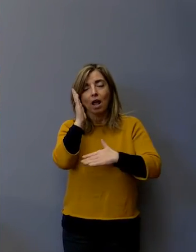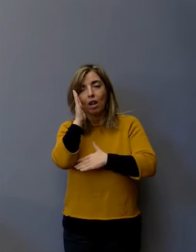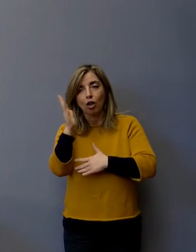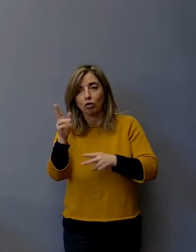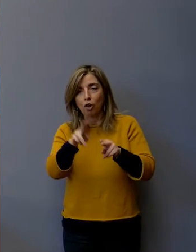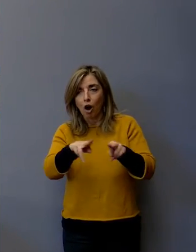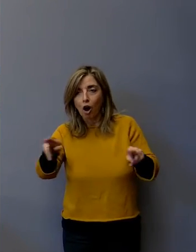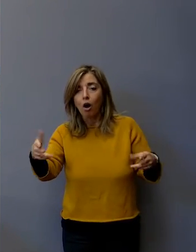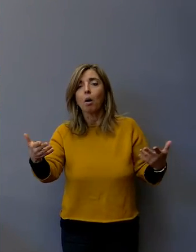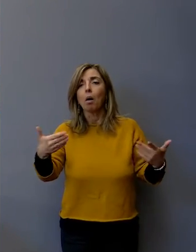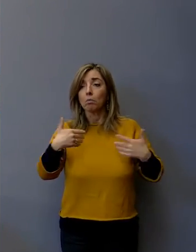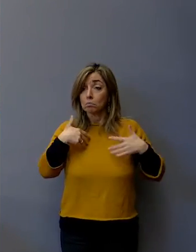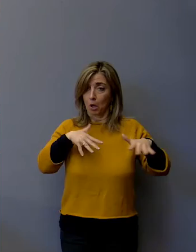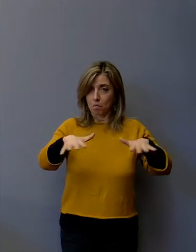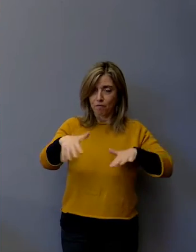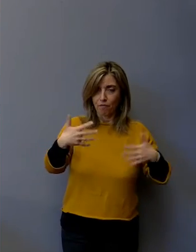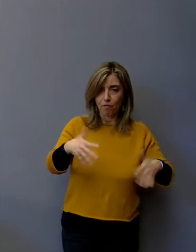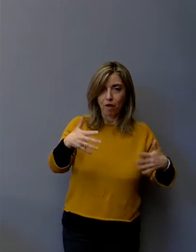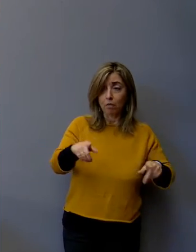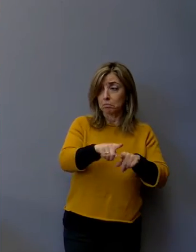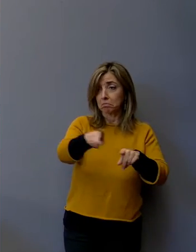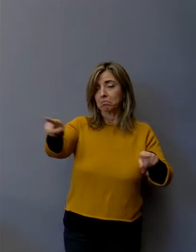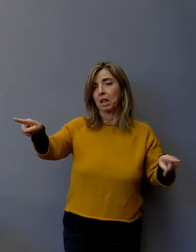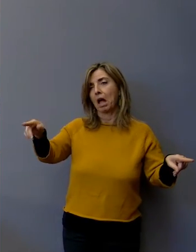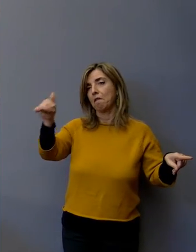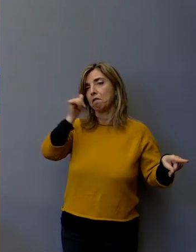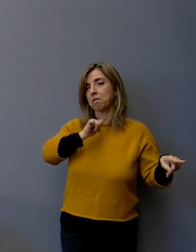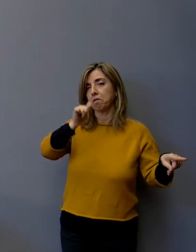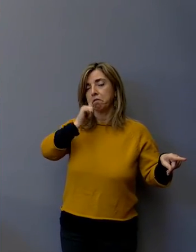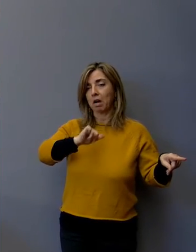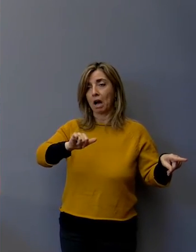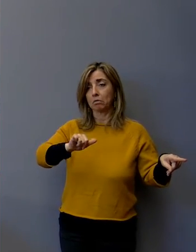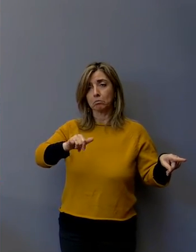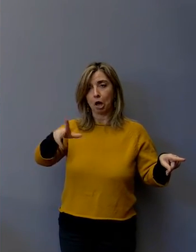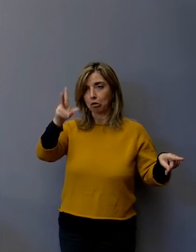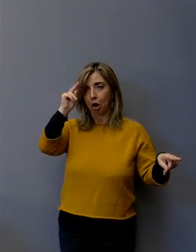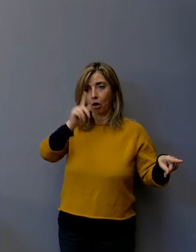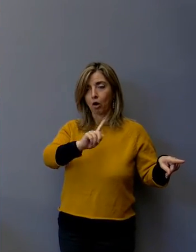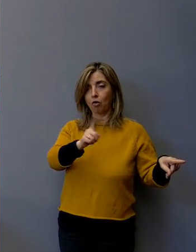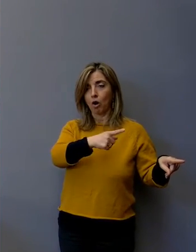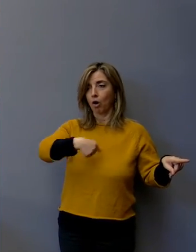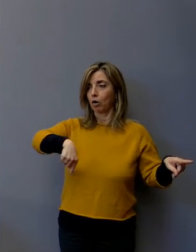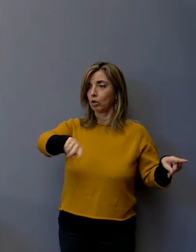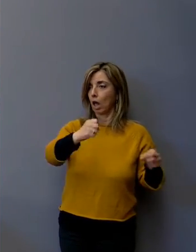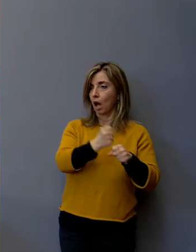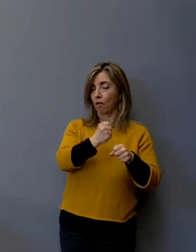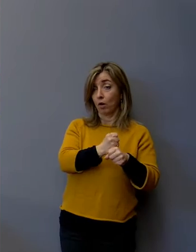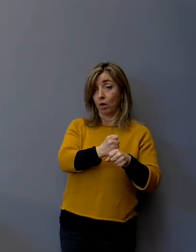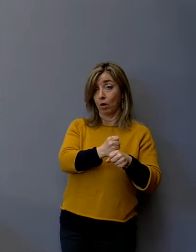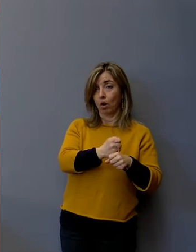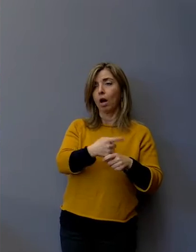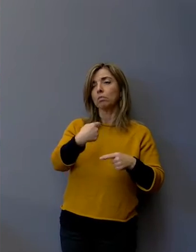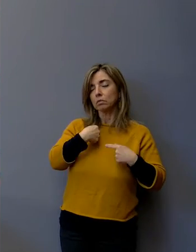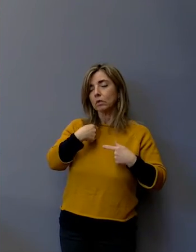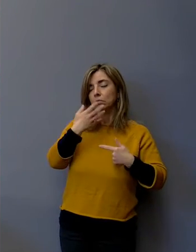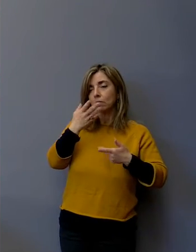queste falsità dire non canon riconoscereste cose perché vi sfido tutti andare a parlare